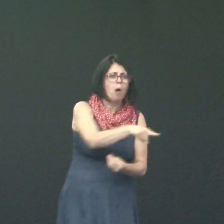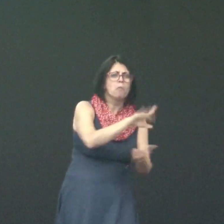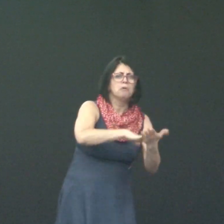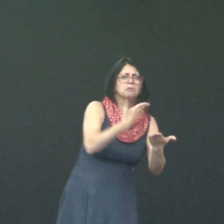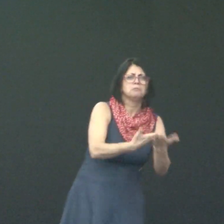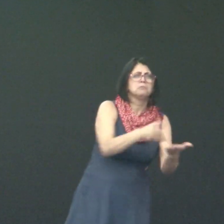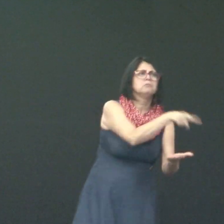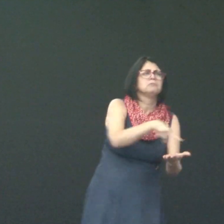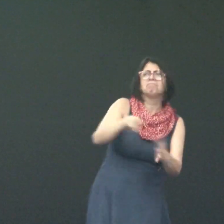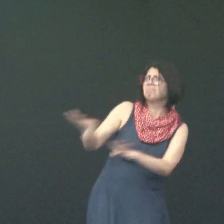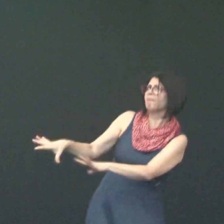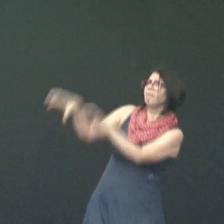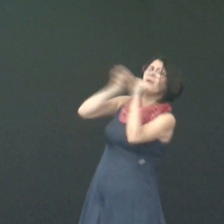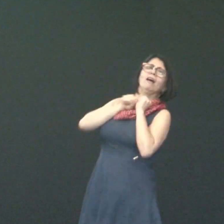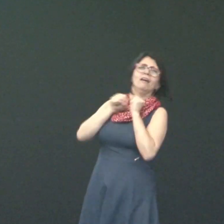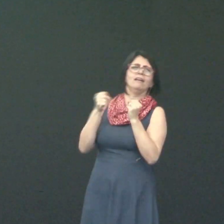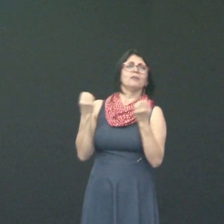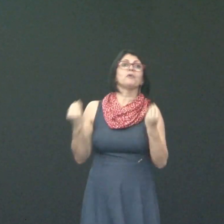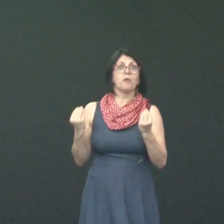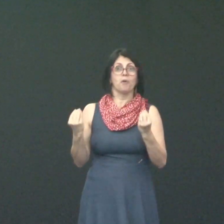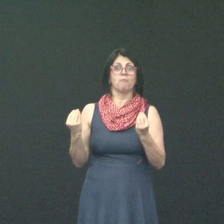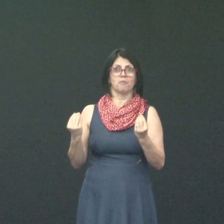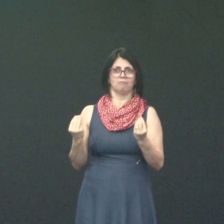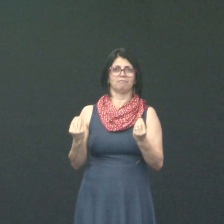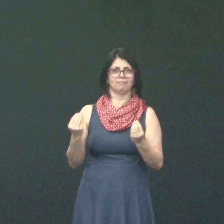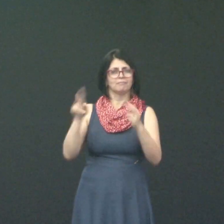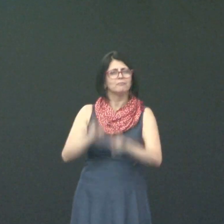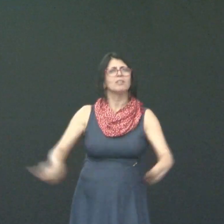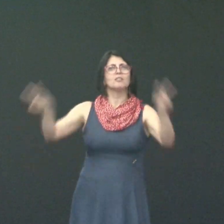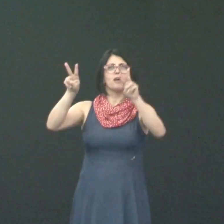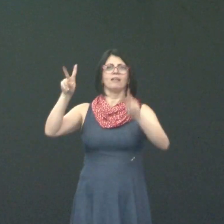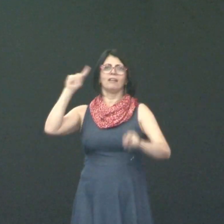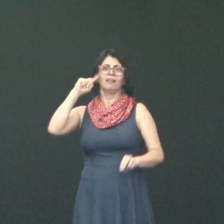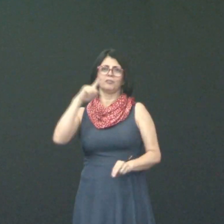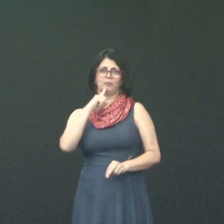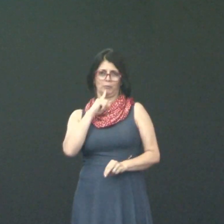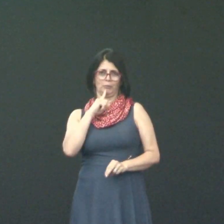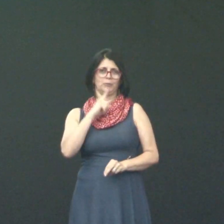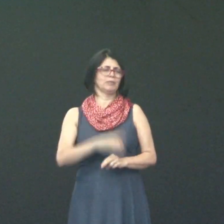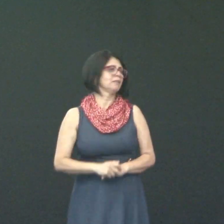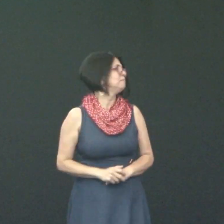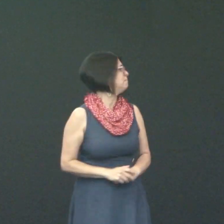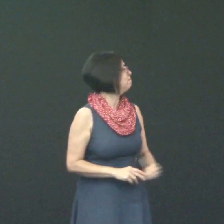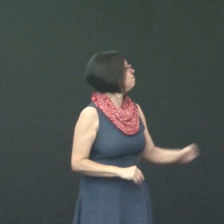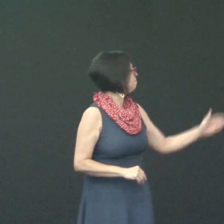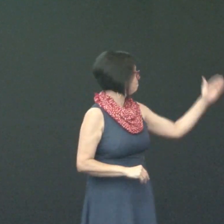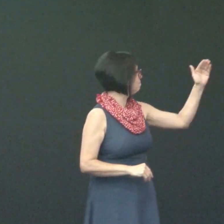as crianças, essa questão da visualidade ela é muito estimulada e exercitada na comunidade surda.